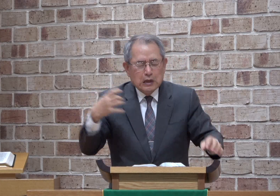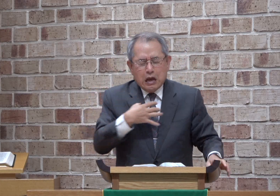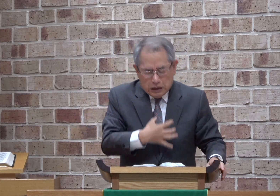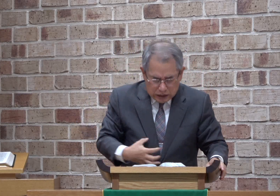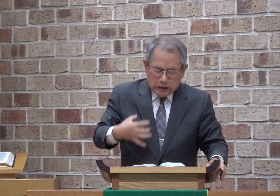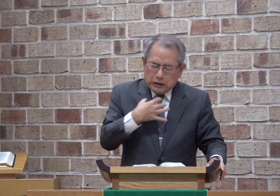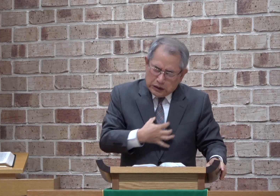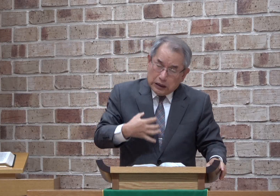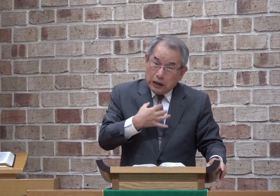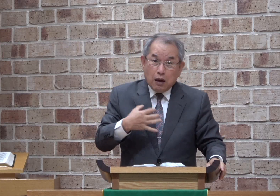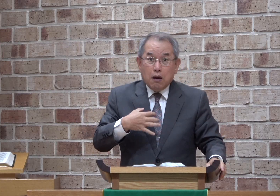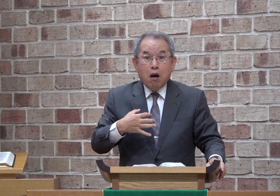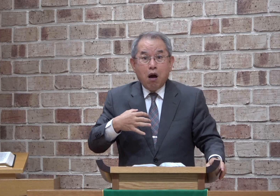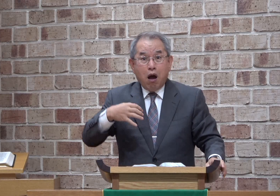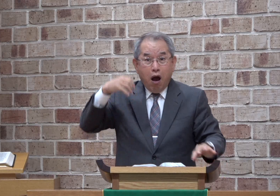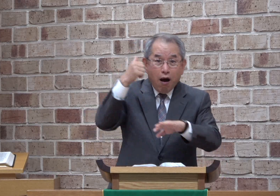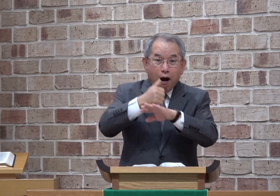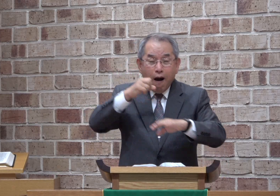삶이었습니다. 괴로웠습니다.